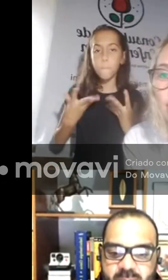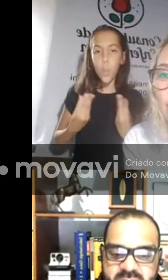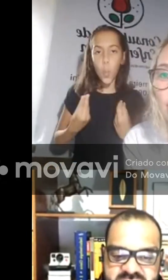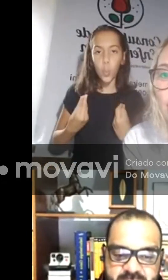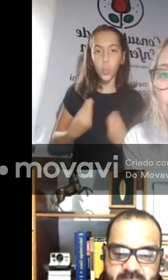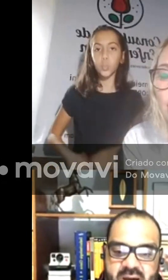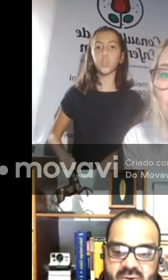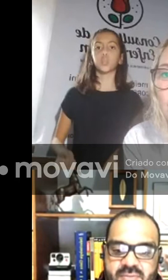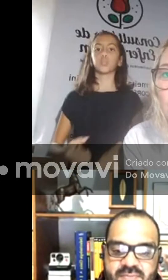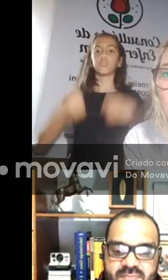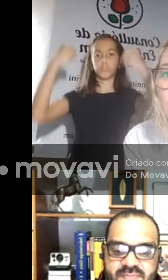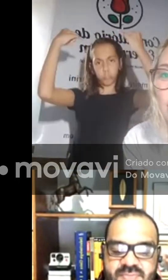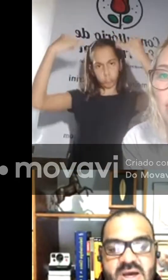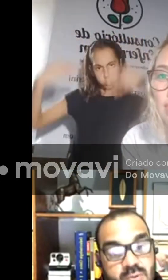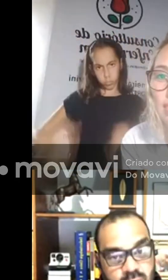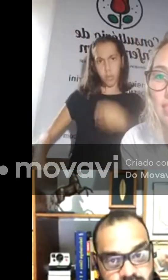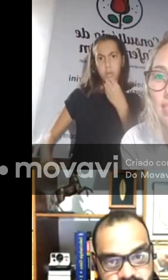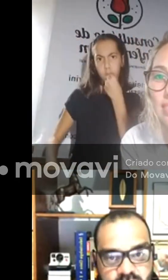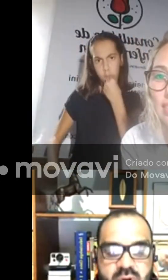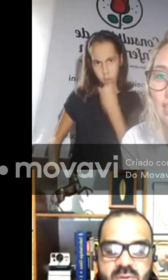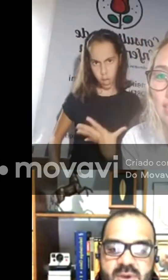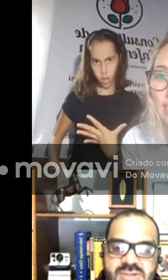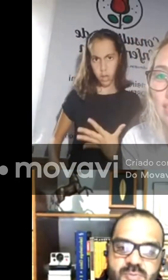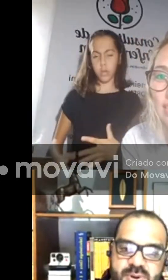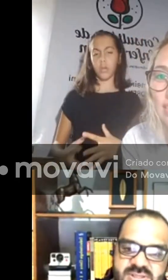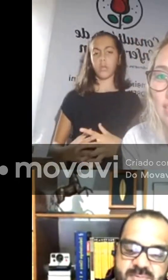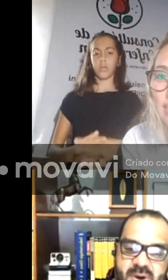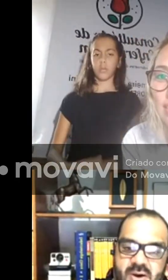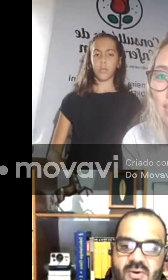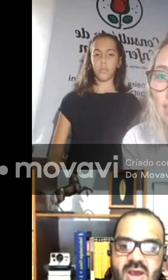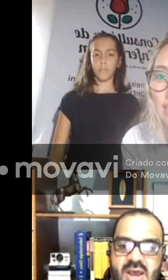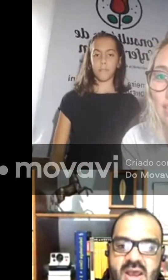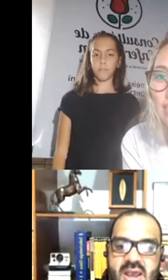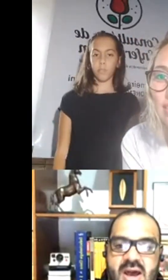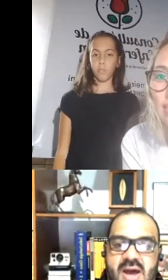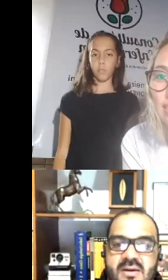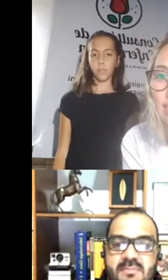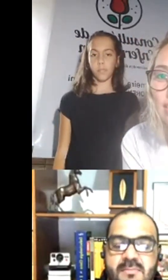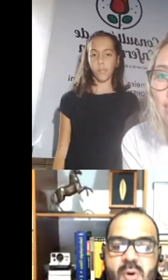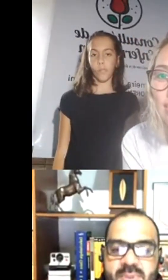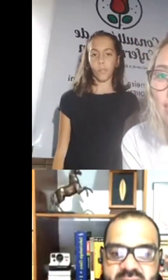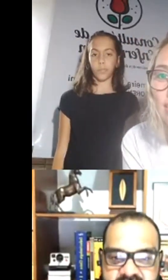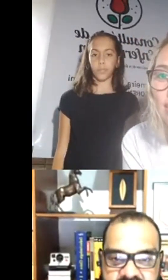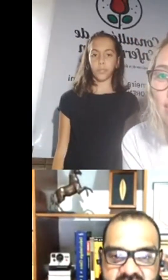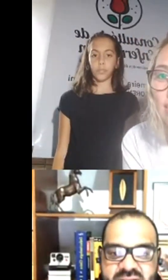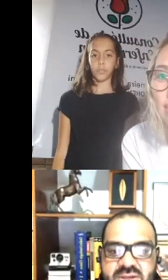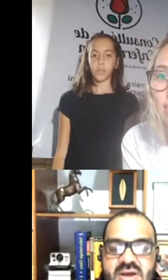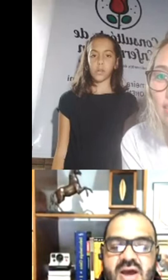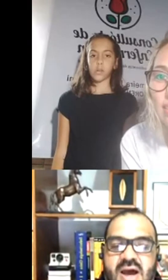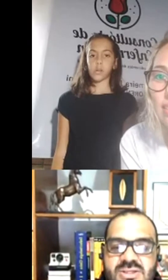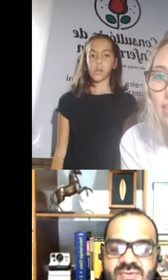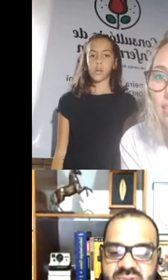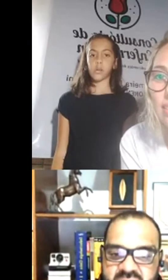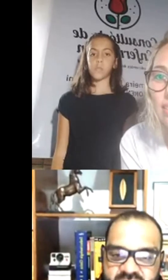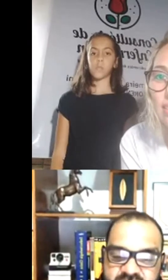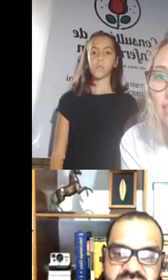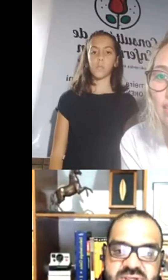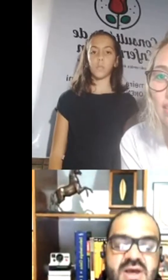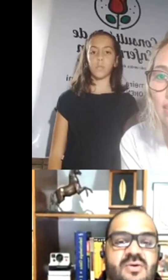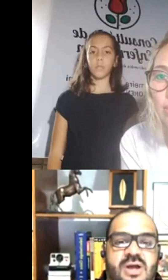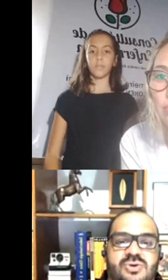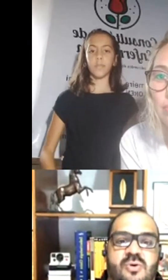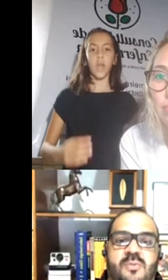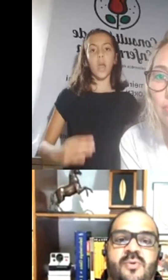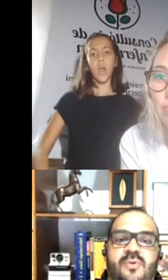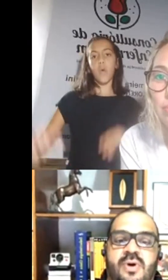veículo principal, não o único, mas o principal é a mobilidade, a atividade física,